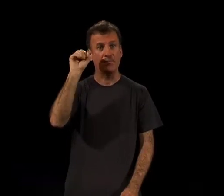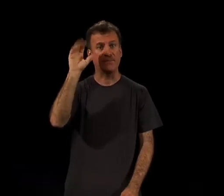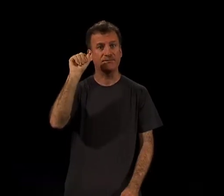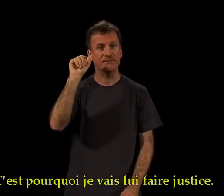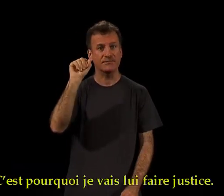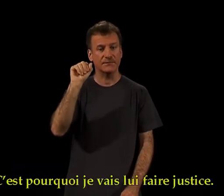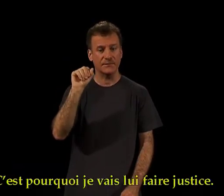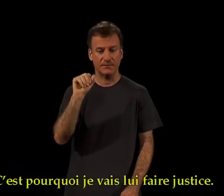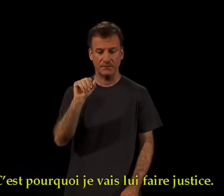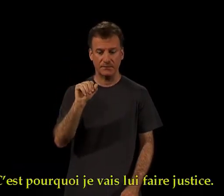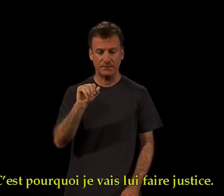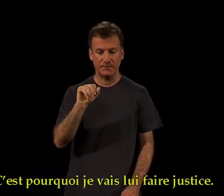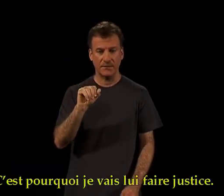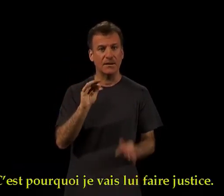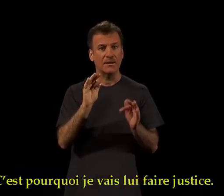C'est pourquoi je vais lui faire justice.